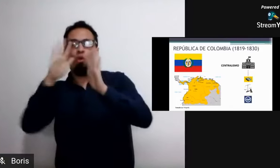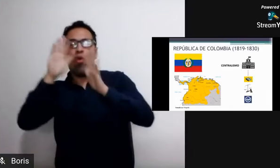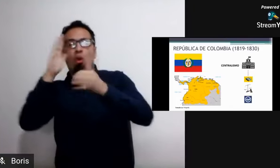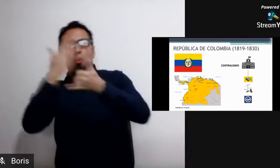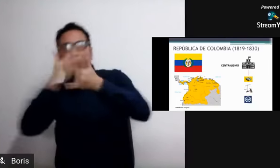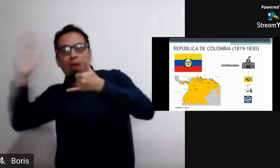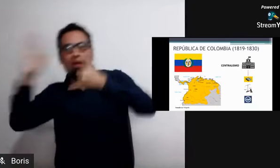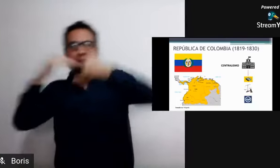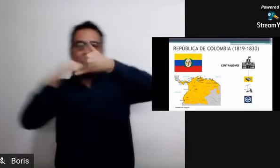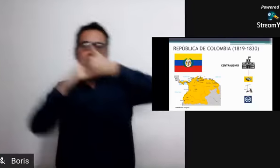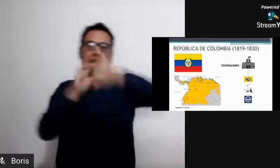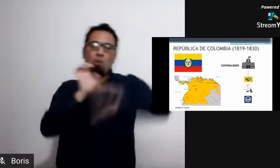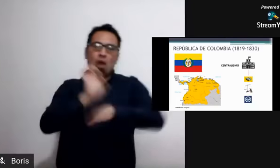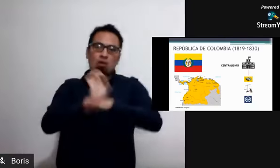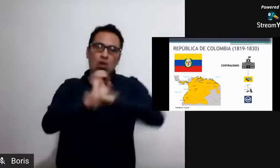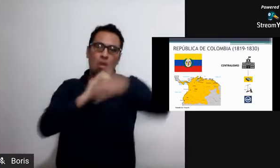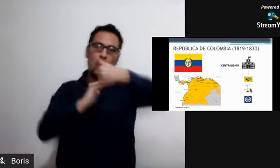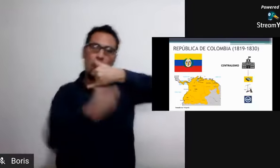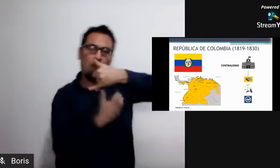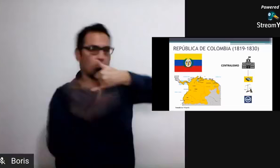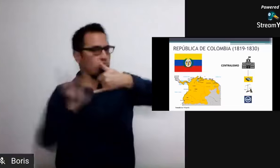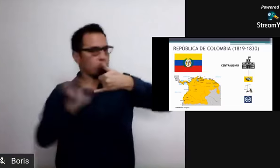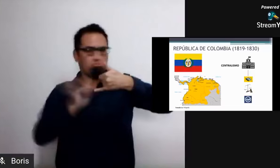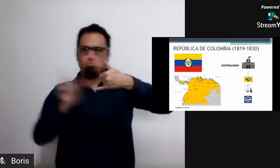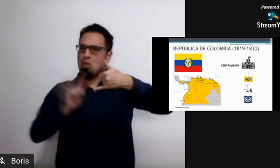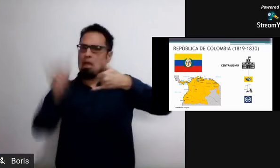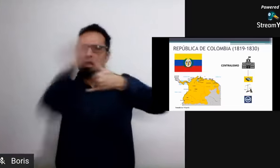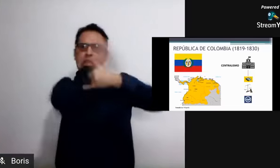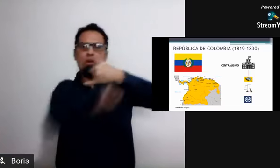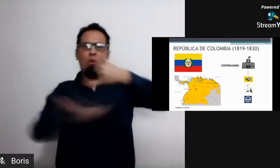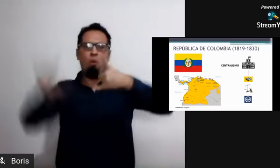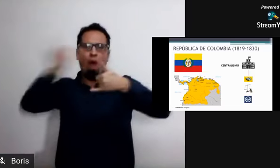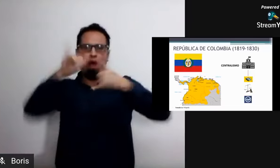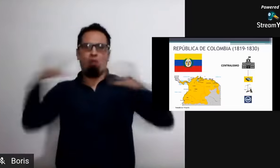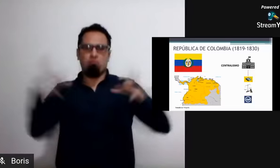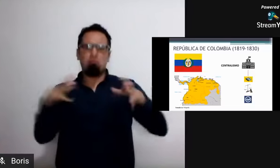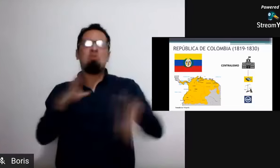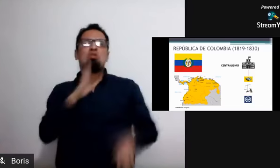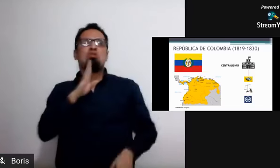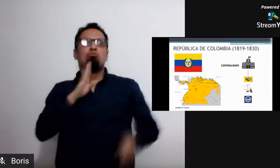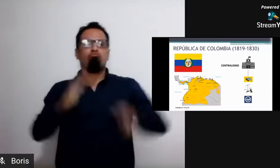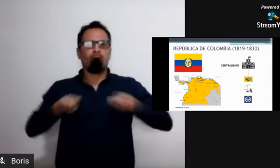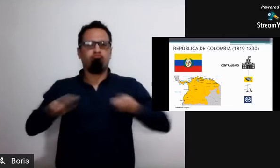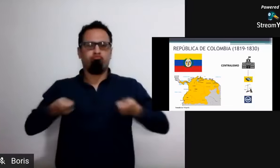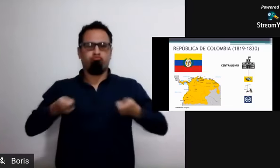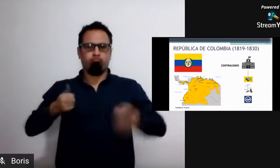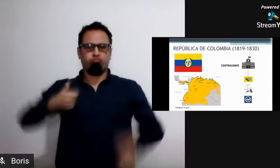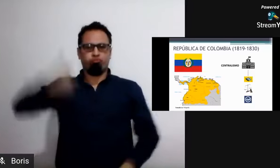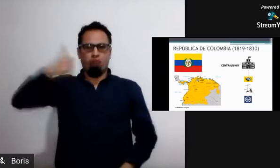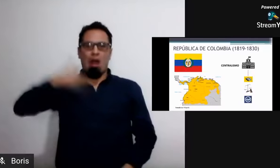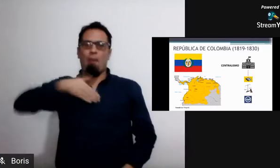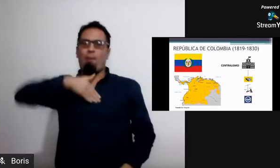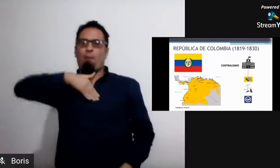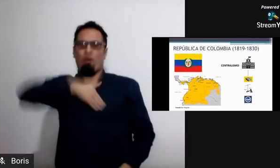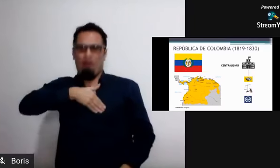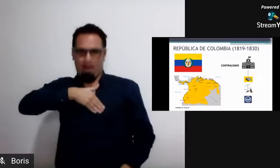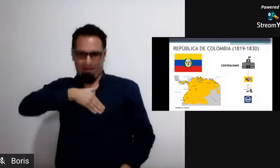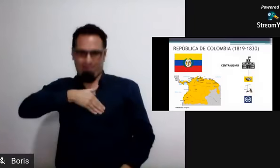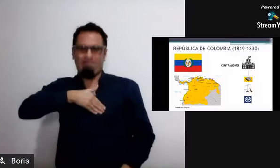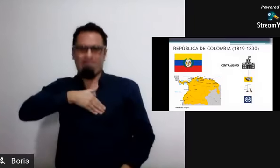una sola constitución o un solo compendio de leyes para todo el país. Es decir, lo que ya hoy nosotros